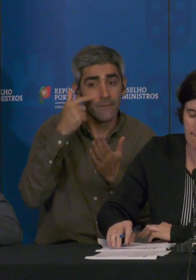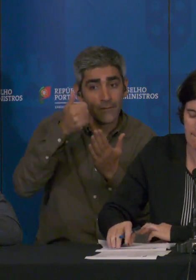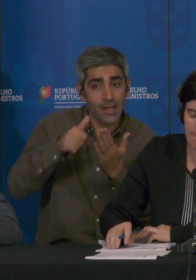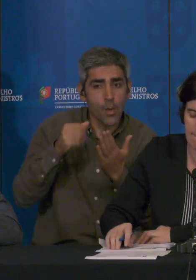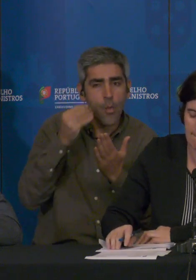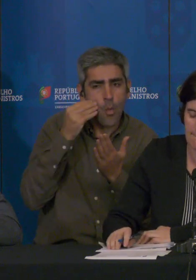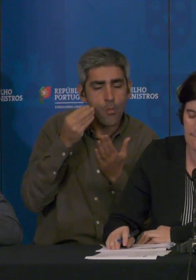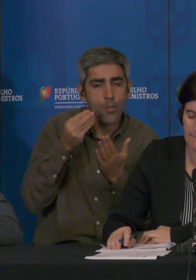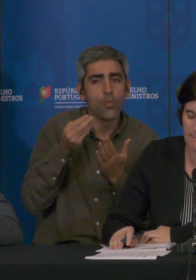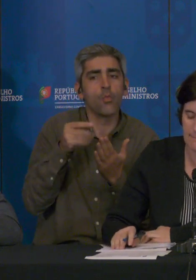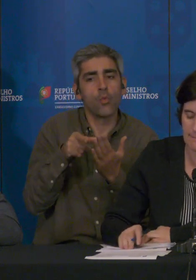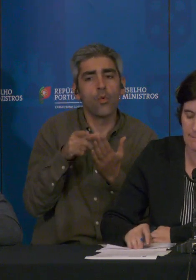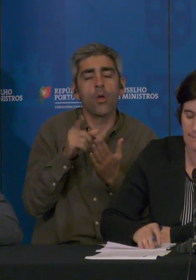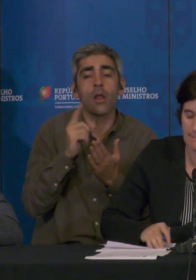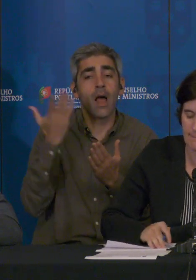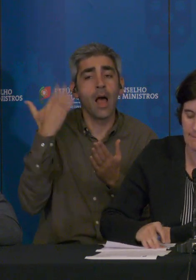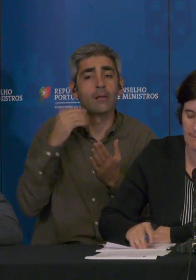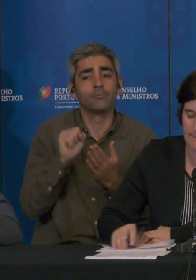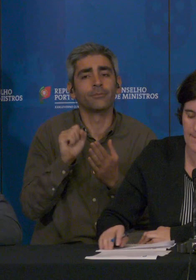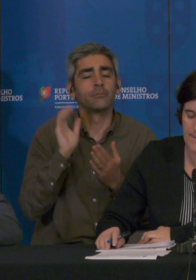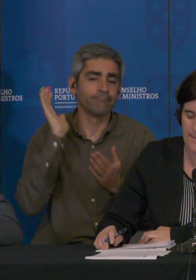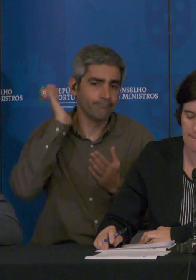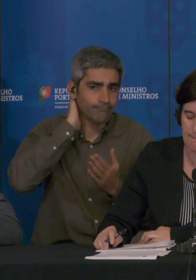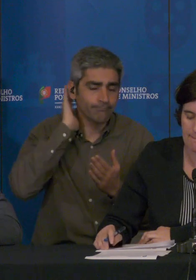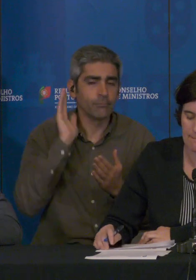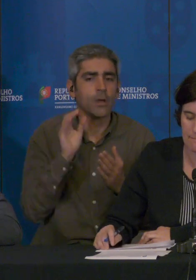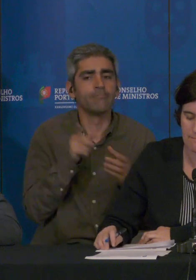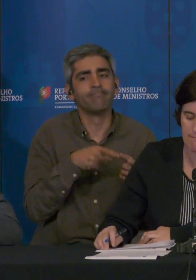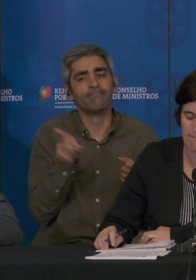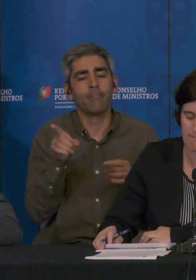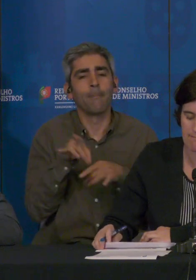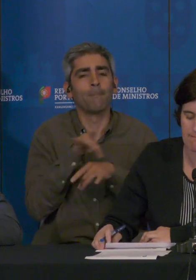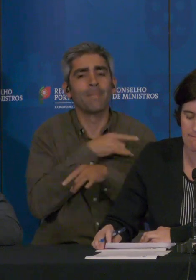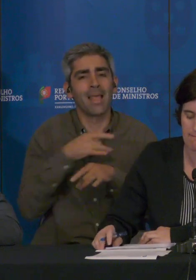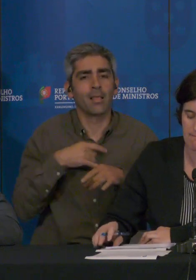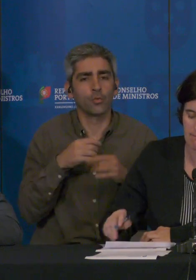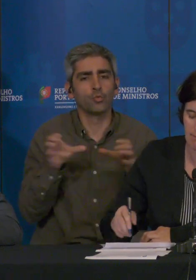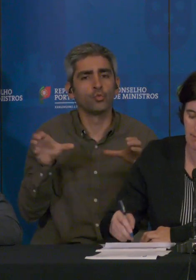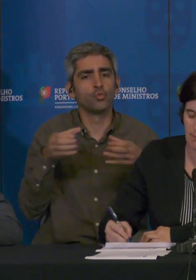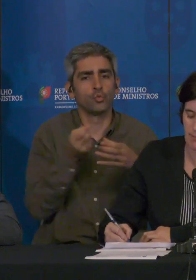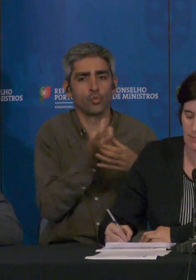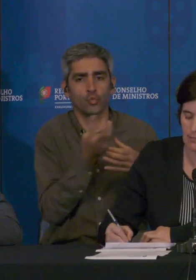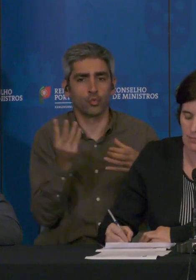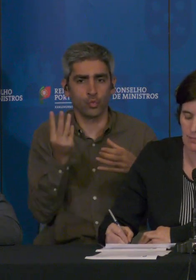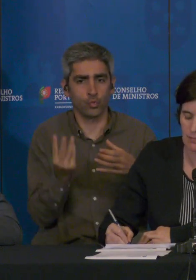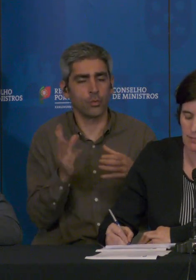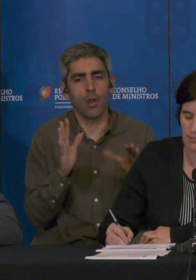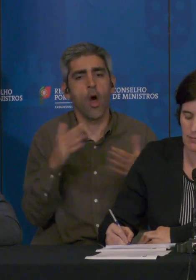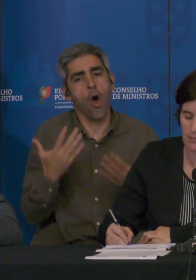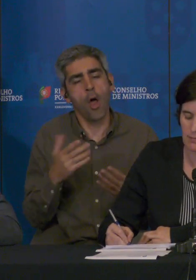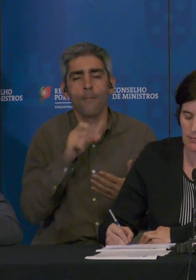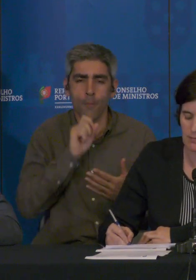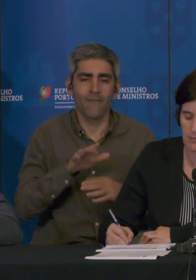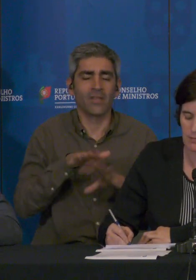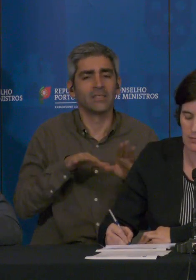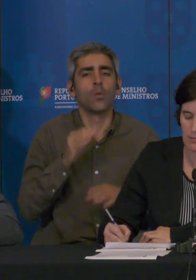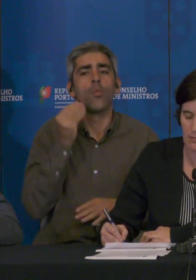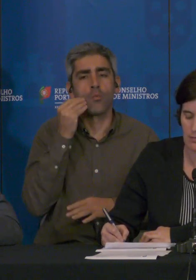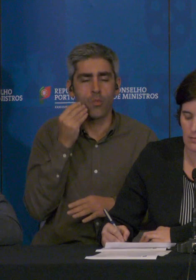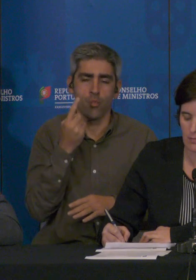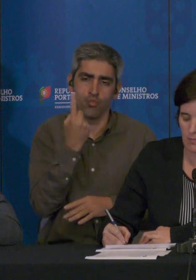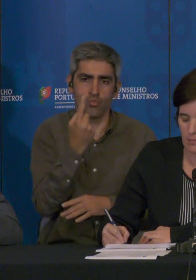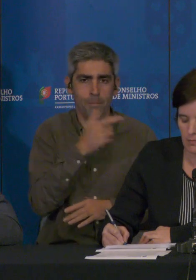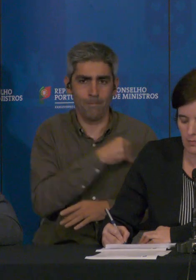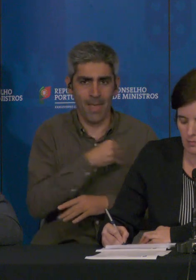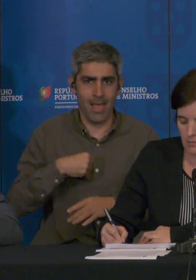verificação deixa de ser feita através de uma junta coletiva de médicos e passa a poder ser feita através de um médico só para que o processo